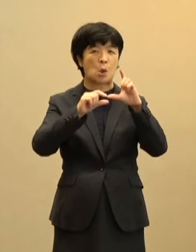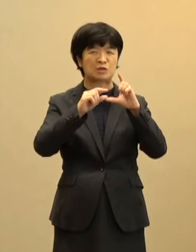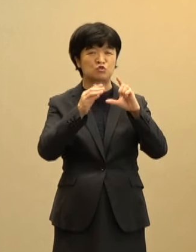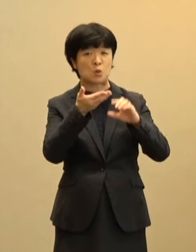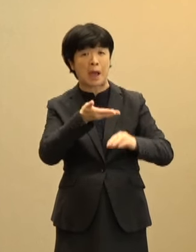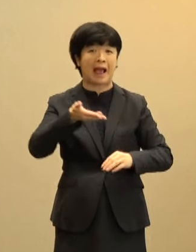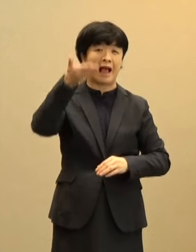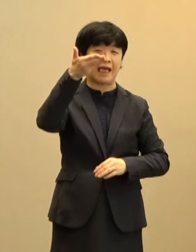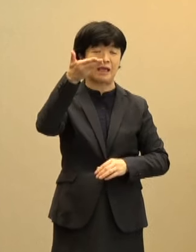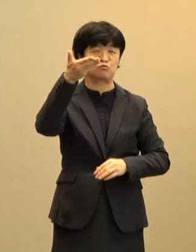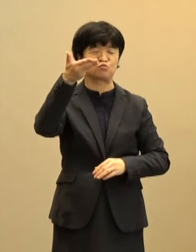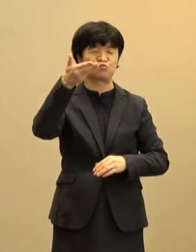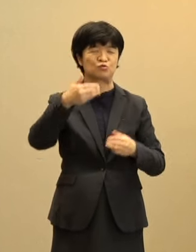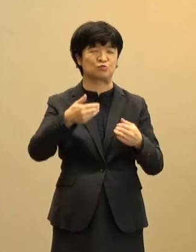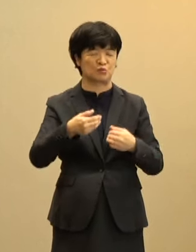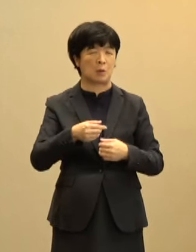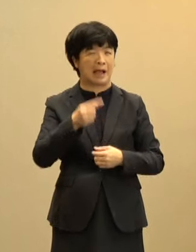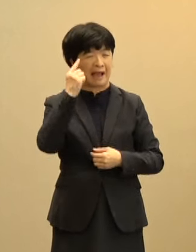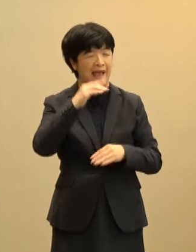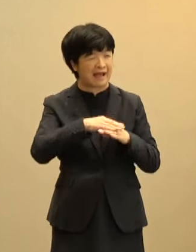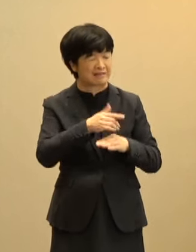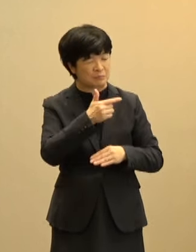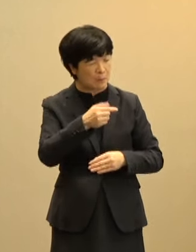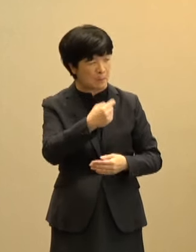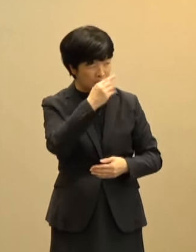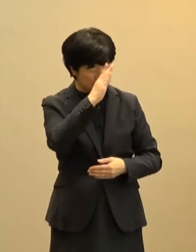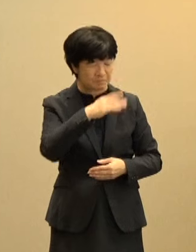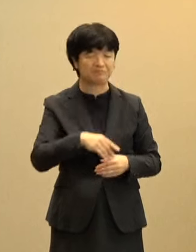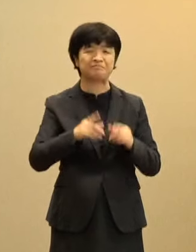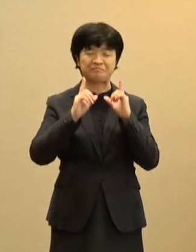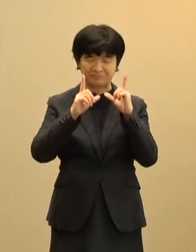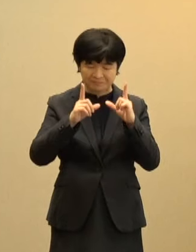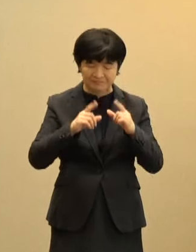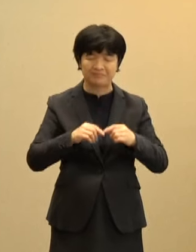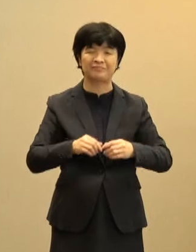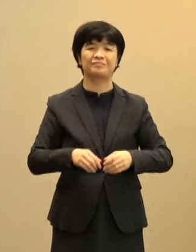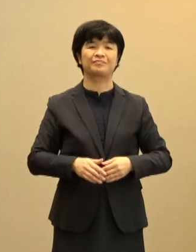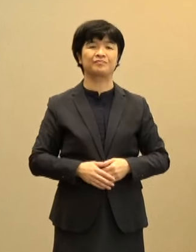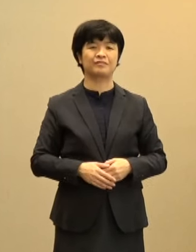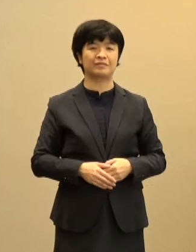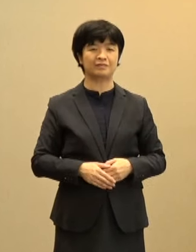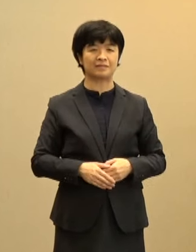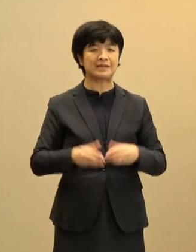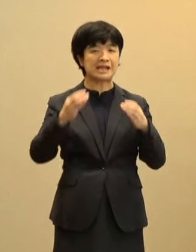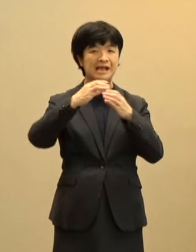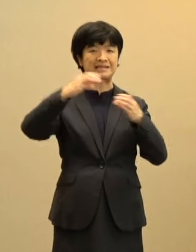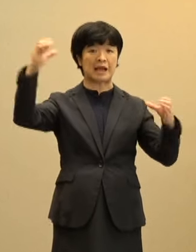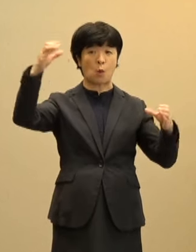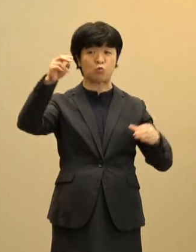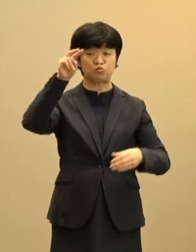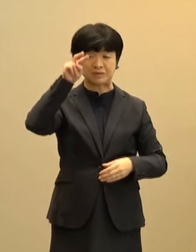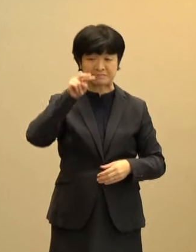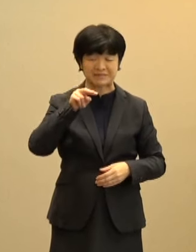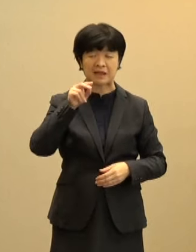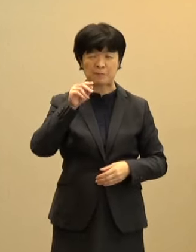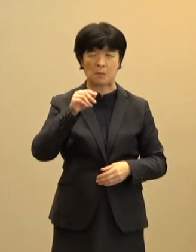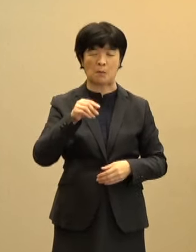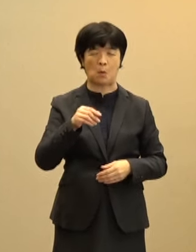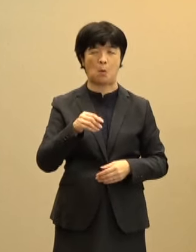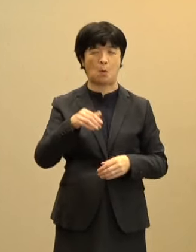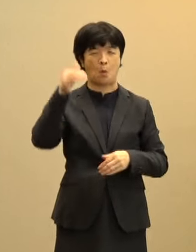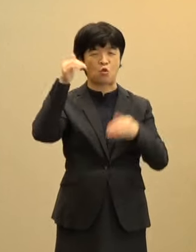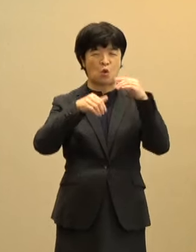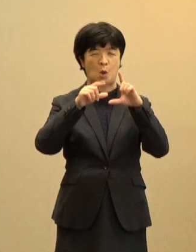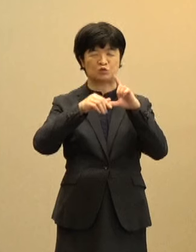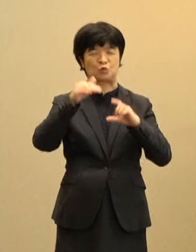ことに対する受け止めというのはどうでしょうか。 そうですね、傾向としてはですね、やはり全国的にも投票率が下がる傾向にあります